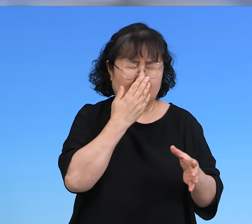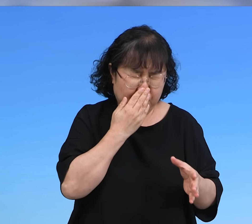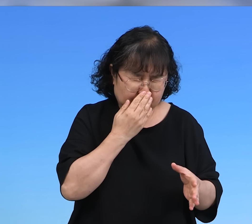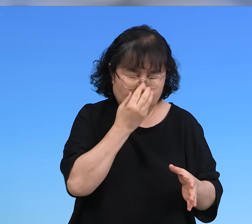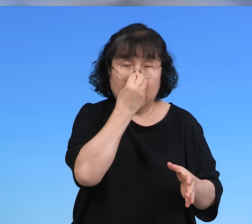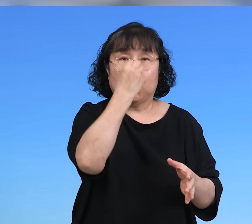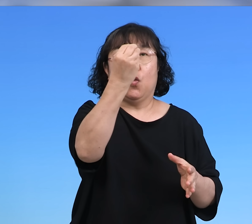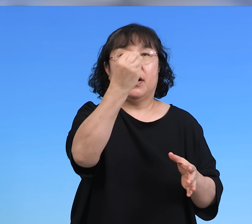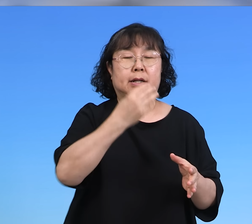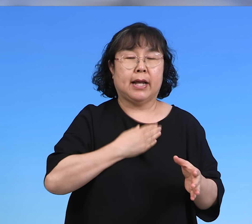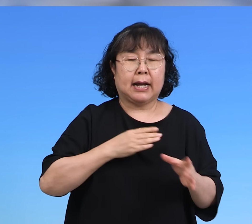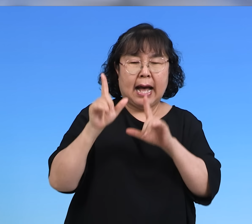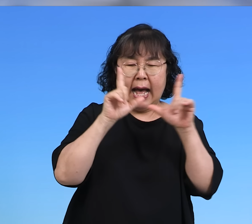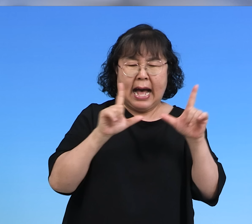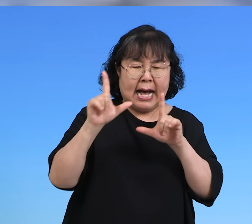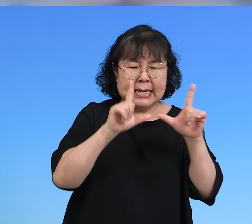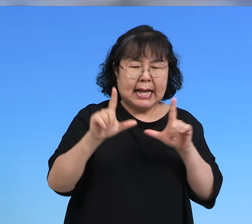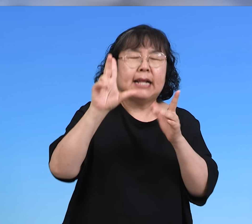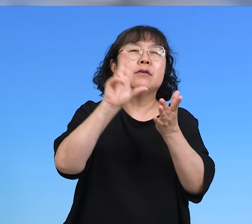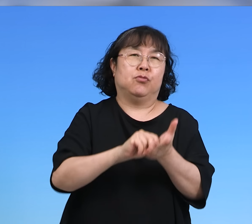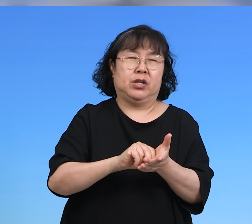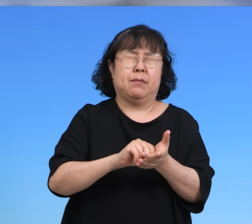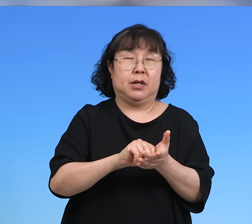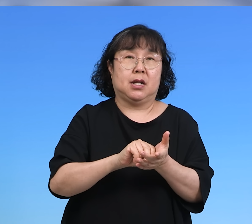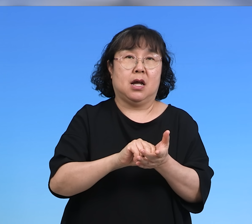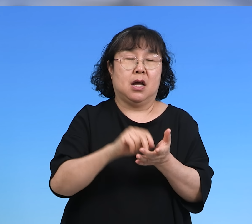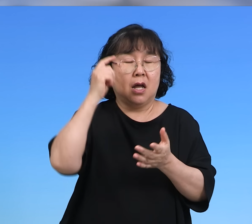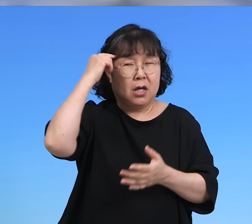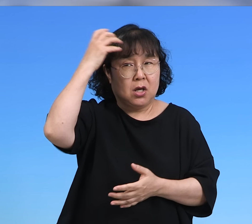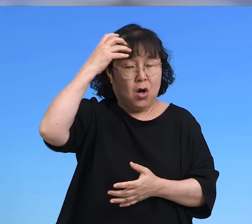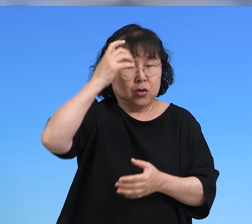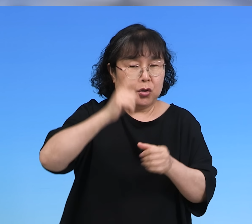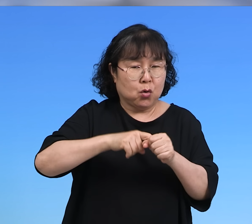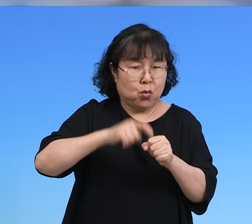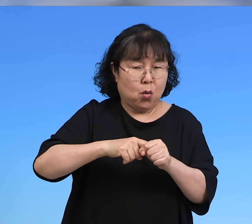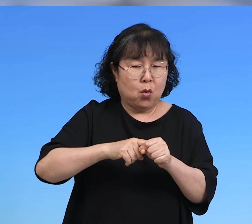이게 생존의 문제예요. 우리가 영적으로 죽고 사는 게 문제입니다.